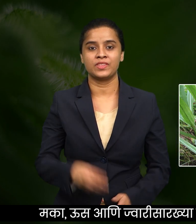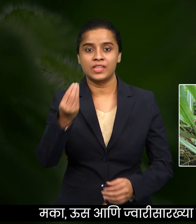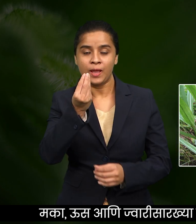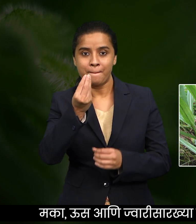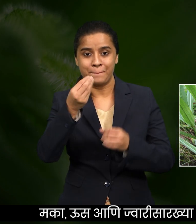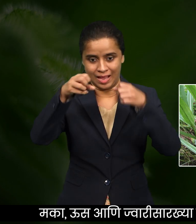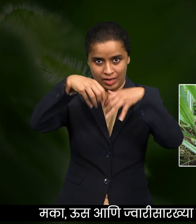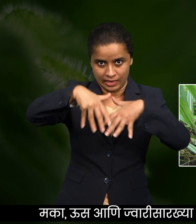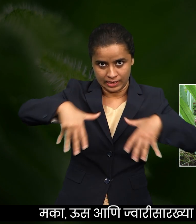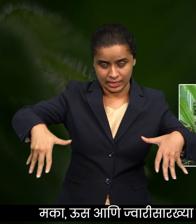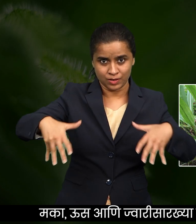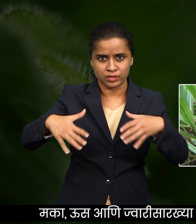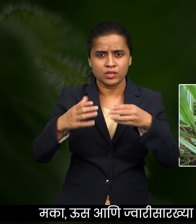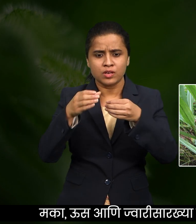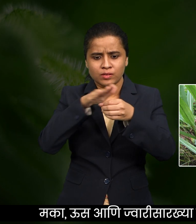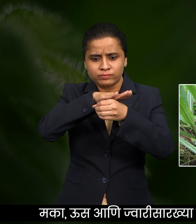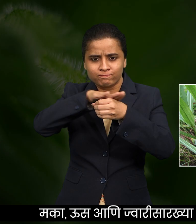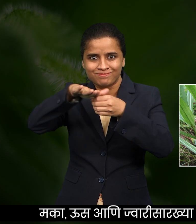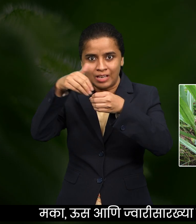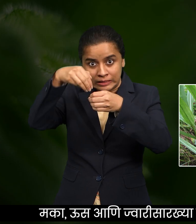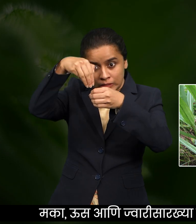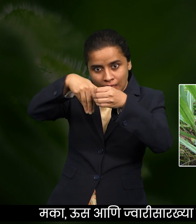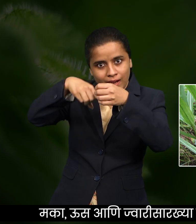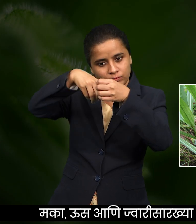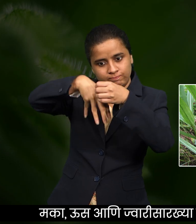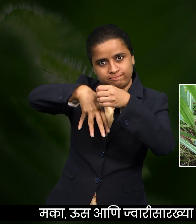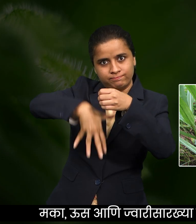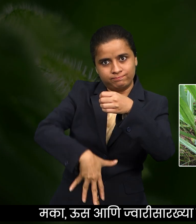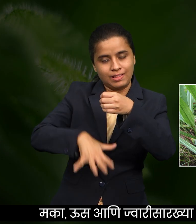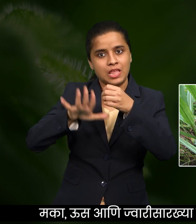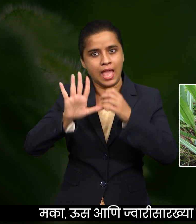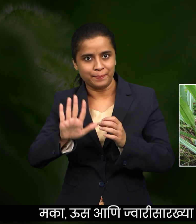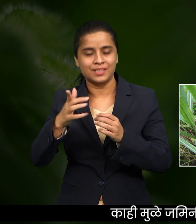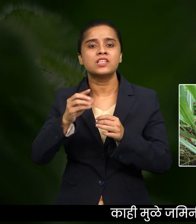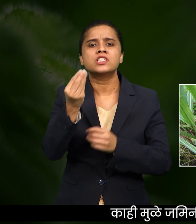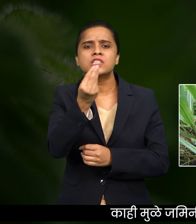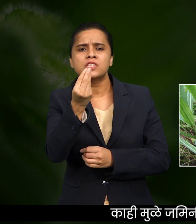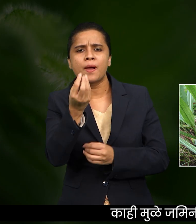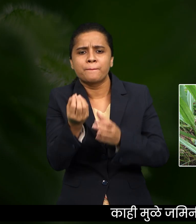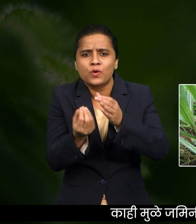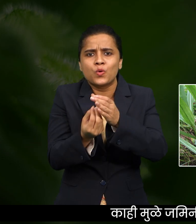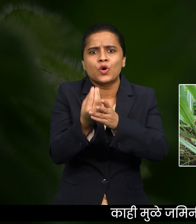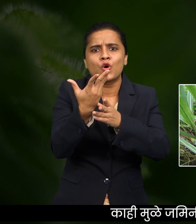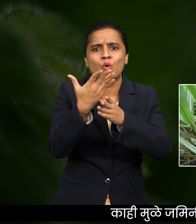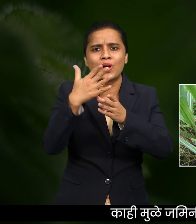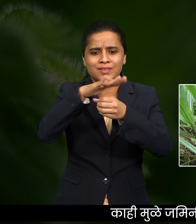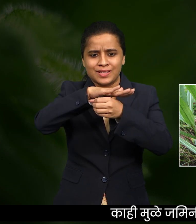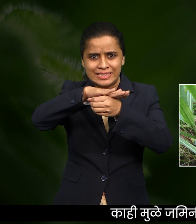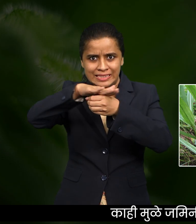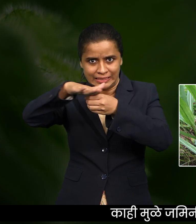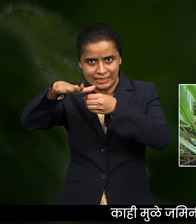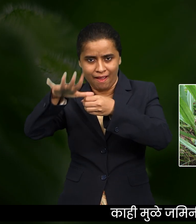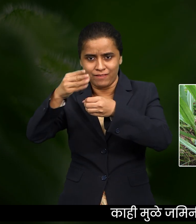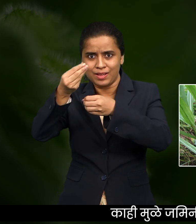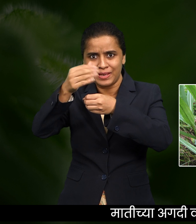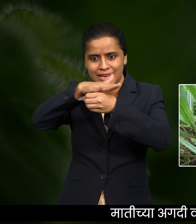मका, ऊस आणि ज्वारी सारख्या वनस्पतींना 2 प्रकारची मुळे असतात. काही मुळे जमिनीखाली असतात